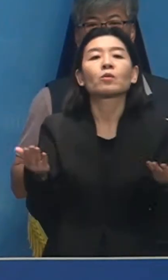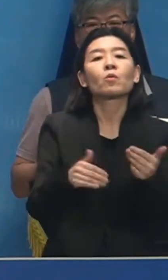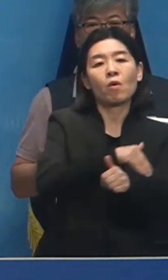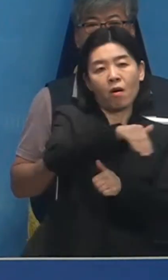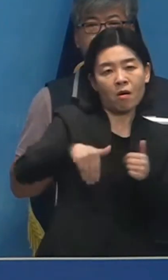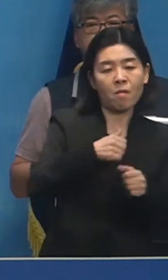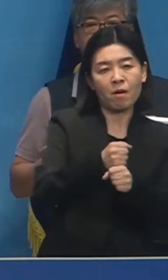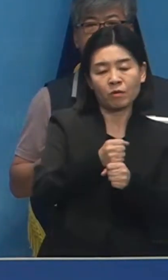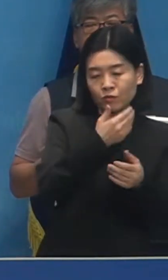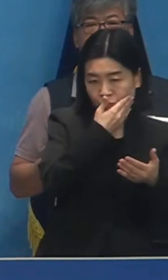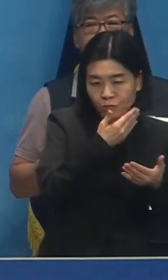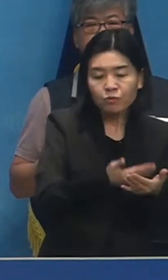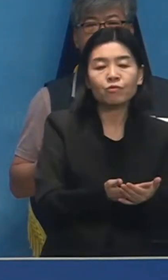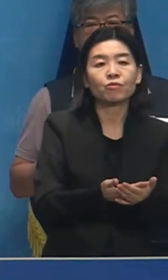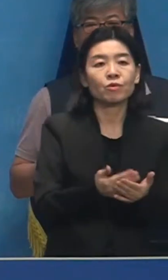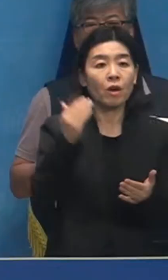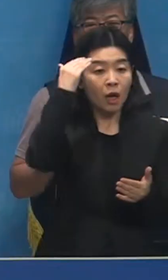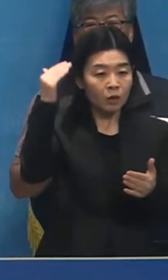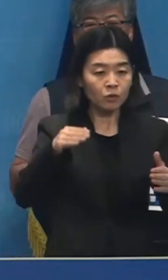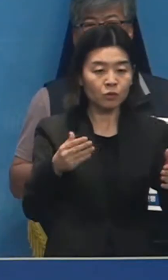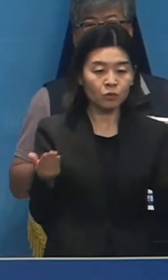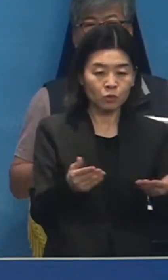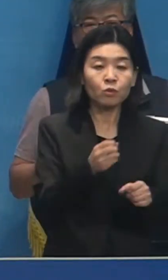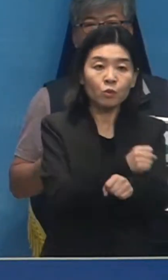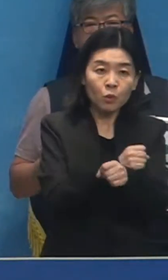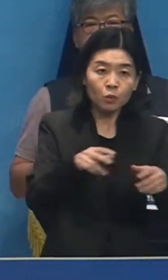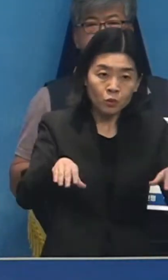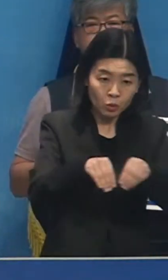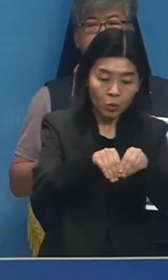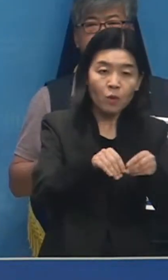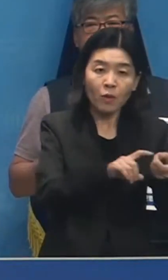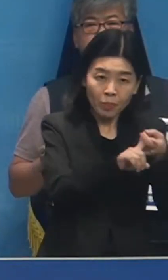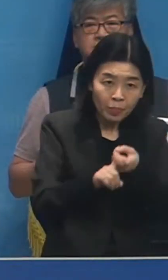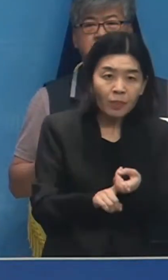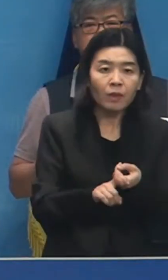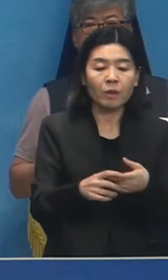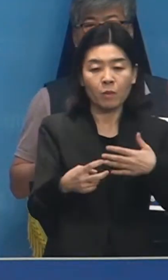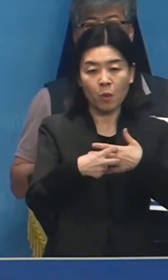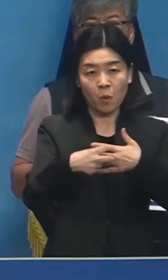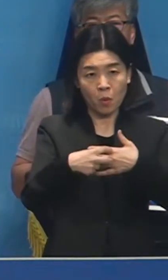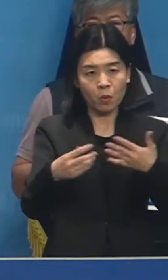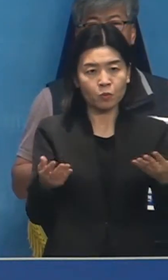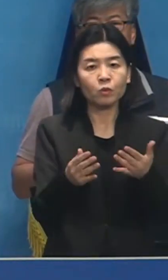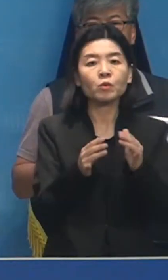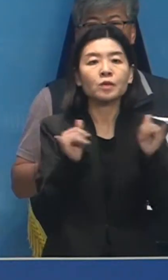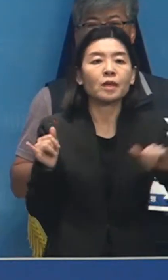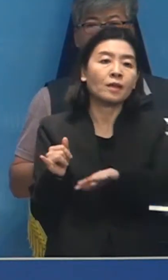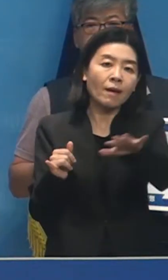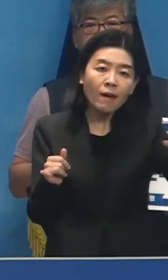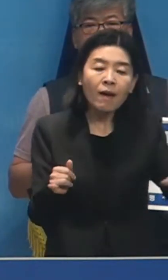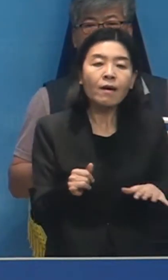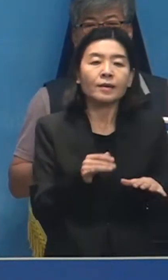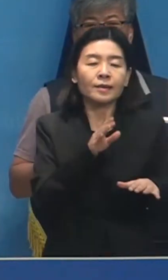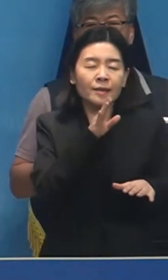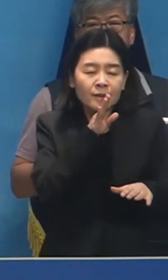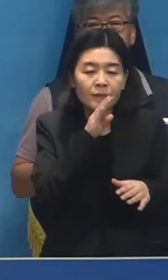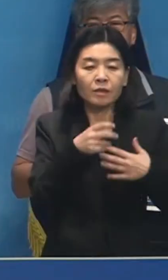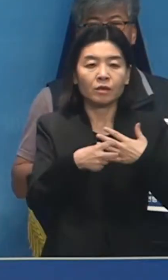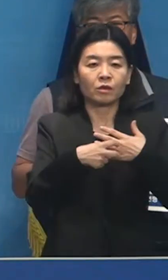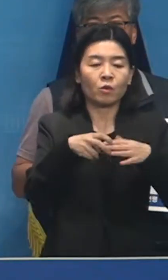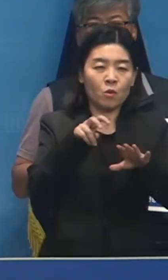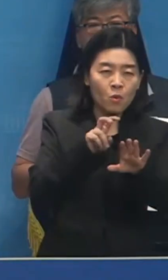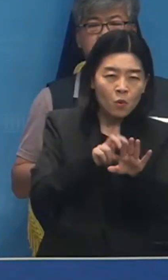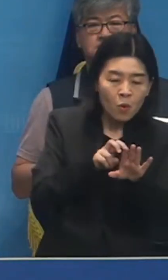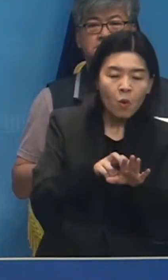것입니다. 한국노총 공공연대 노련 소속 병원 노동자들은 참된 의료, 노동복지 국가를